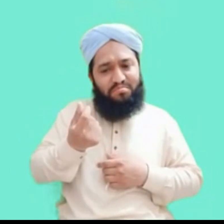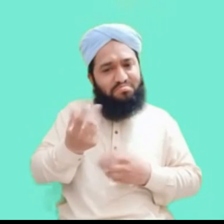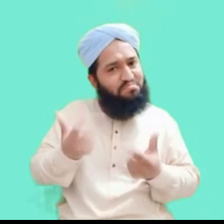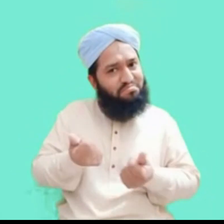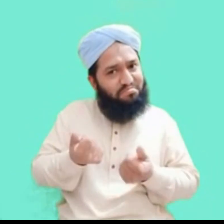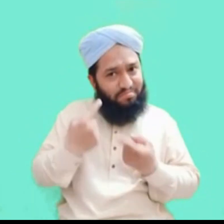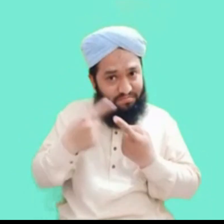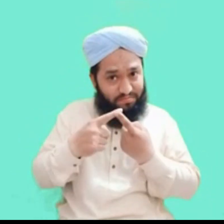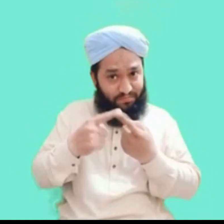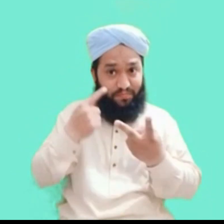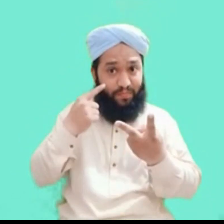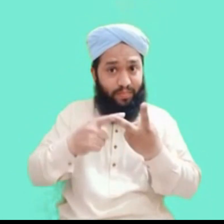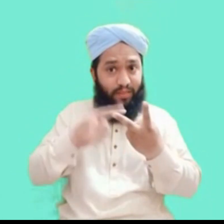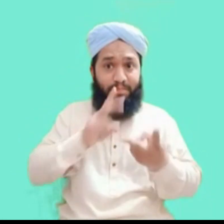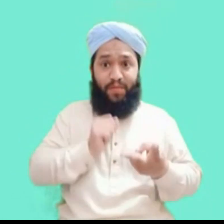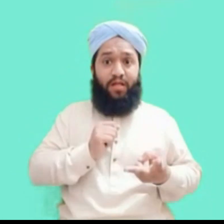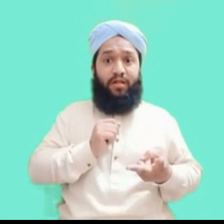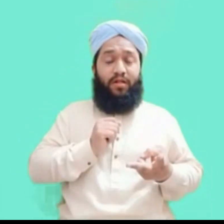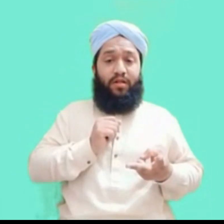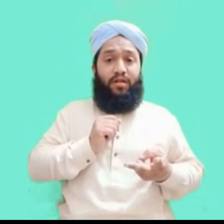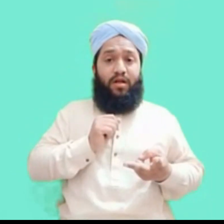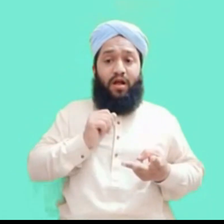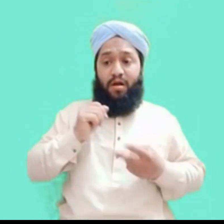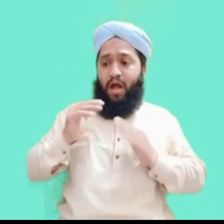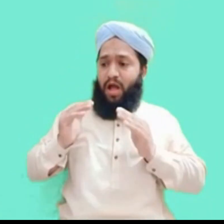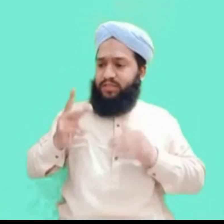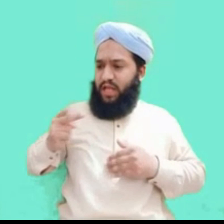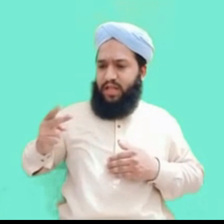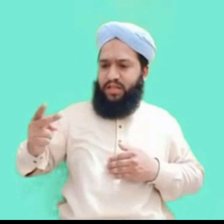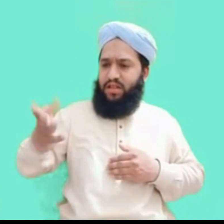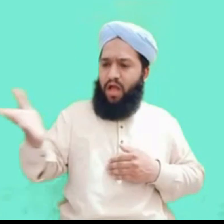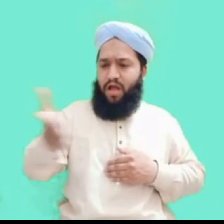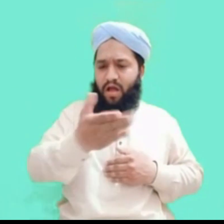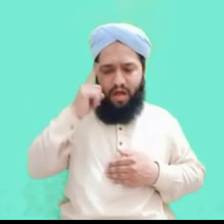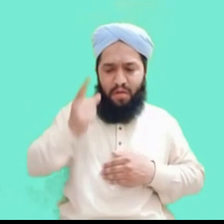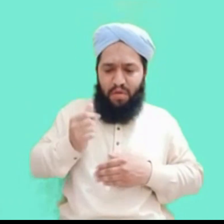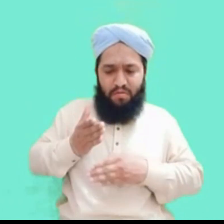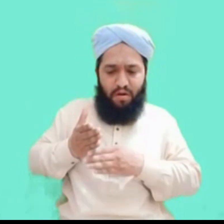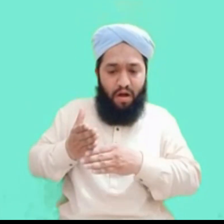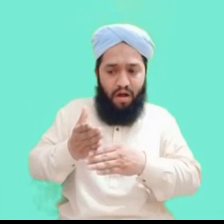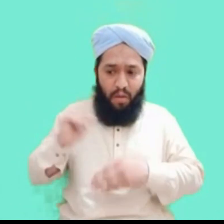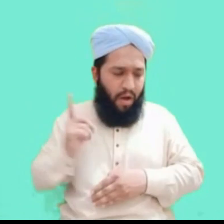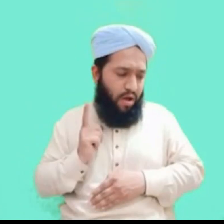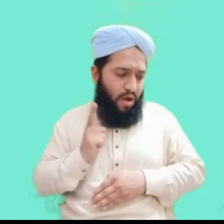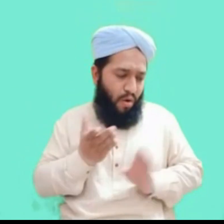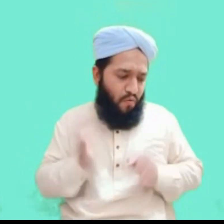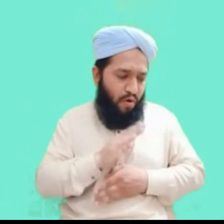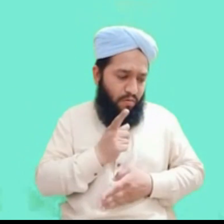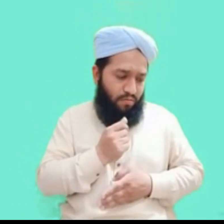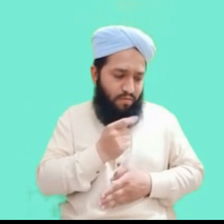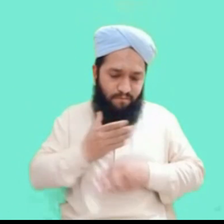کرتی۔ دوسری انہوں نے کہا وارث جو تیرے مرنے کے منتظر رہتے ہیں کہ تو کب مرے گا اور وہ تیرے مال پر قبضہ کر